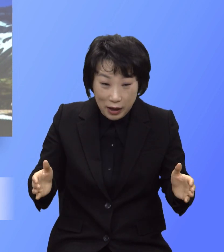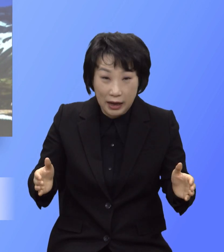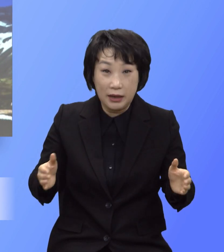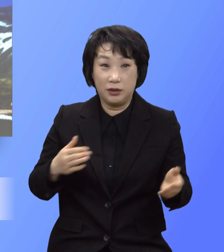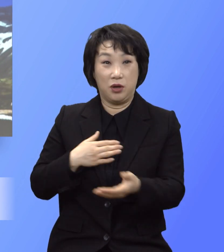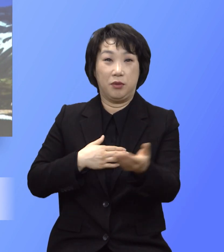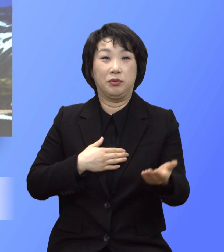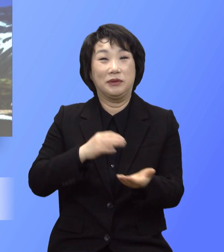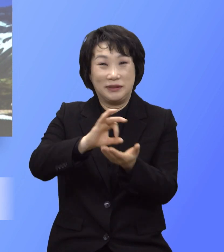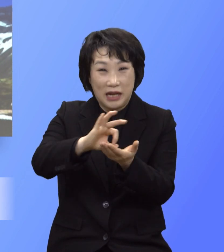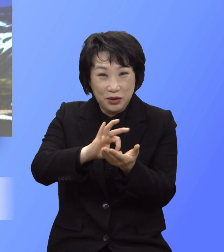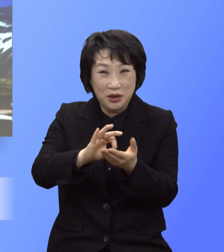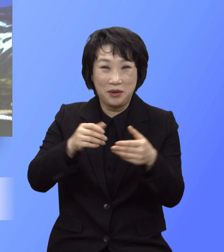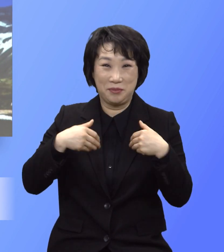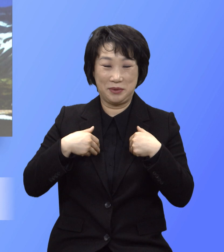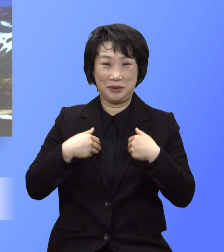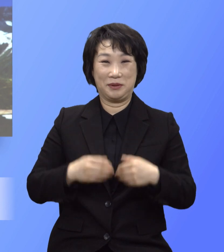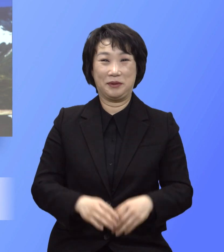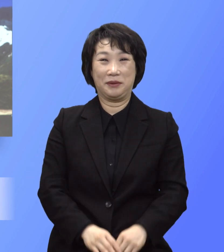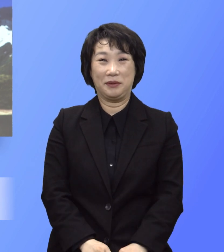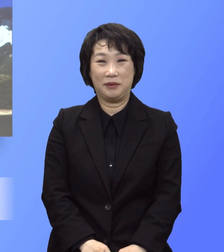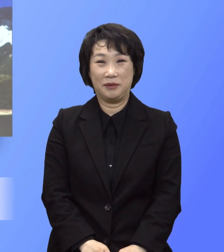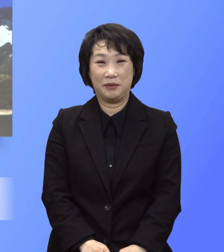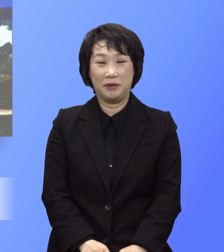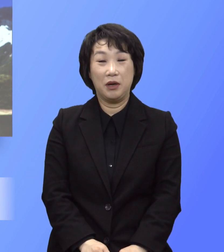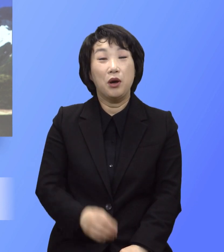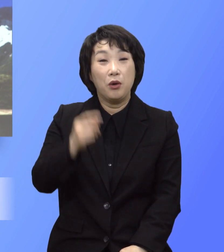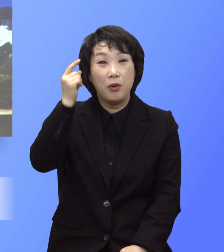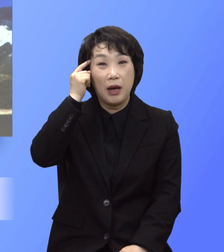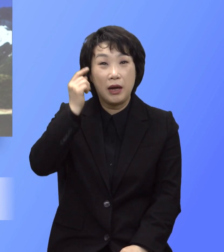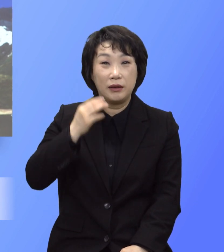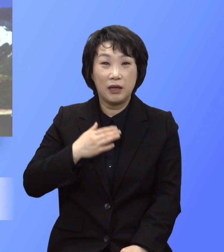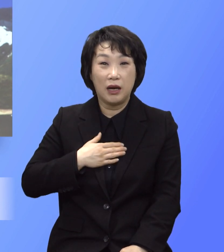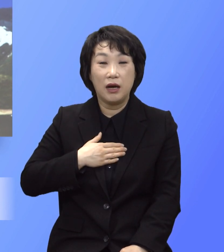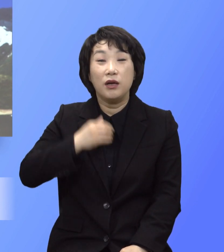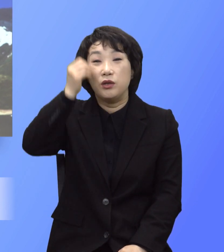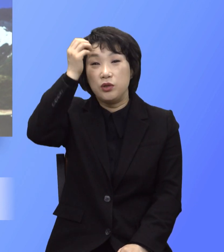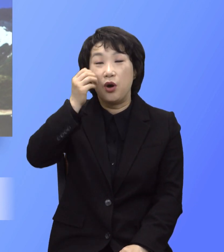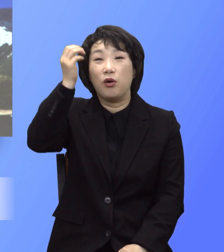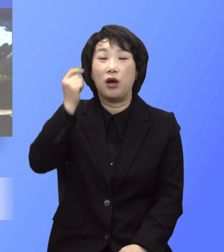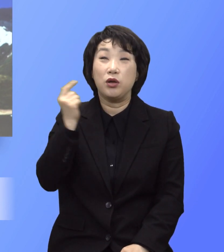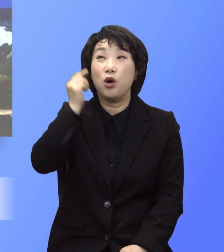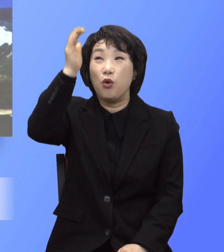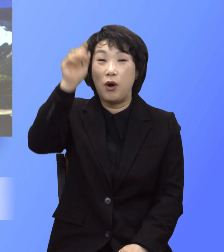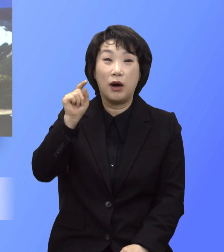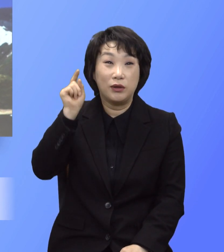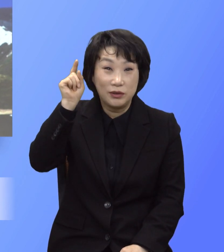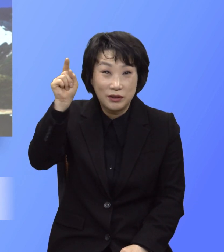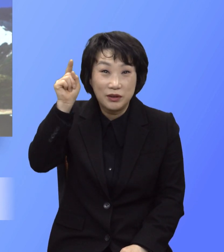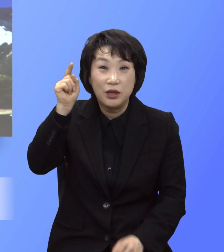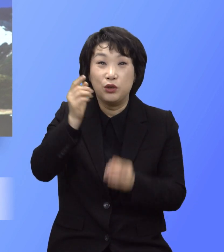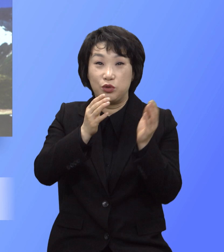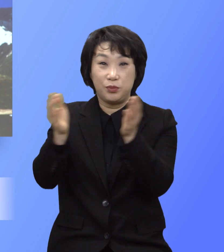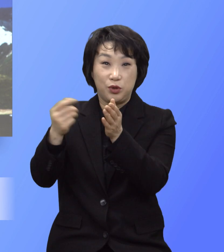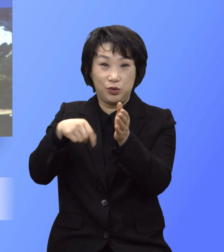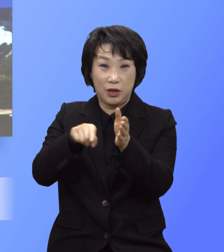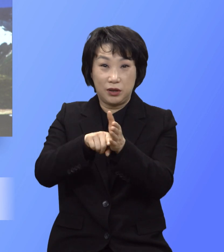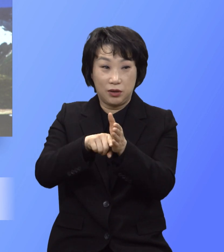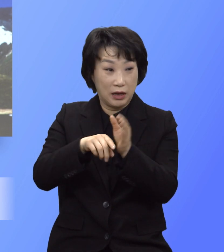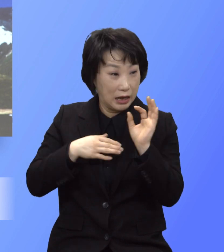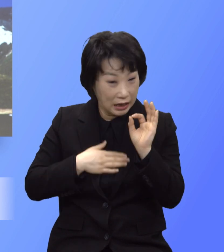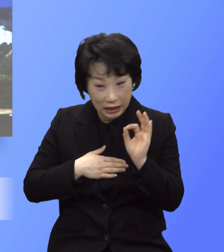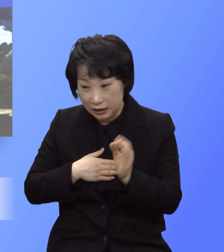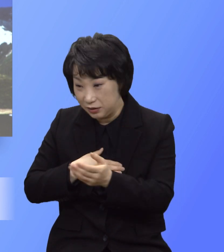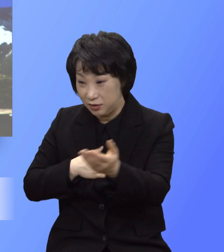때 사용해야 된다. 왜? 영적인 영광을 위해서. 무슨